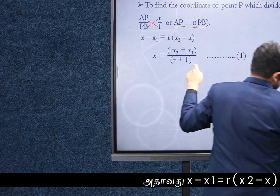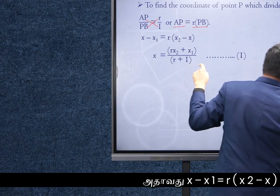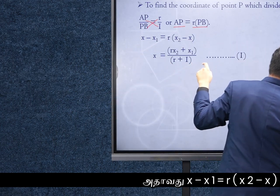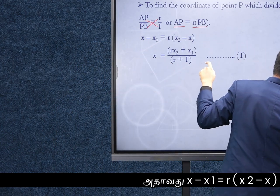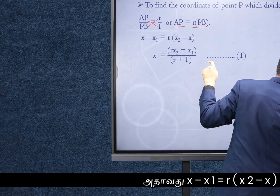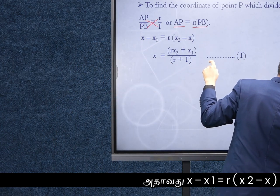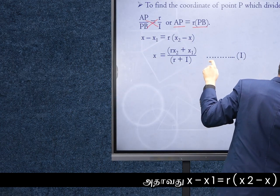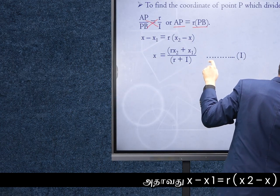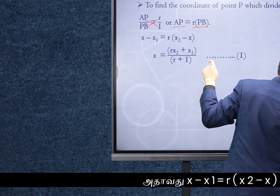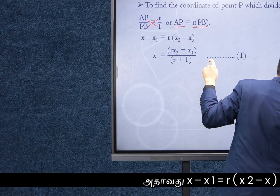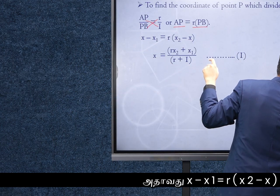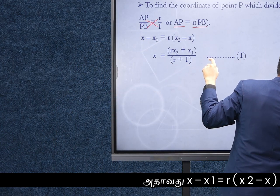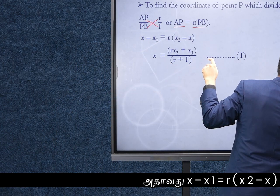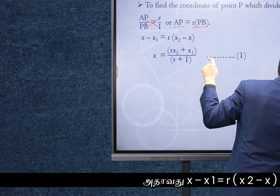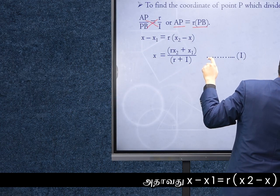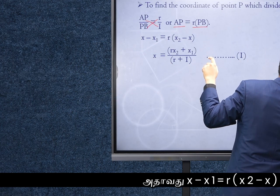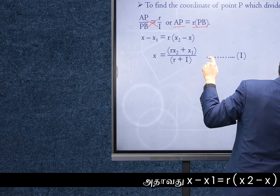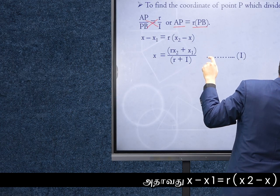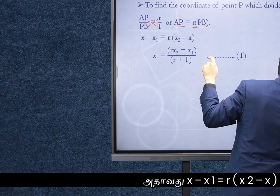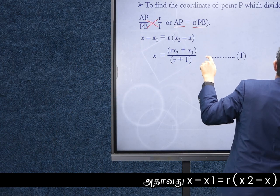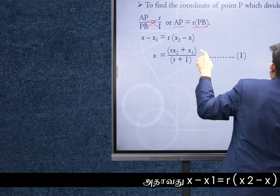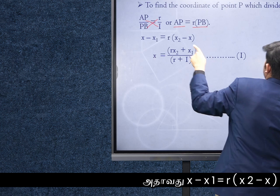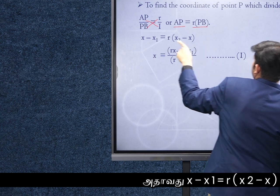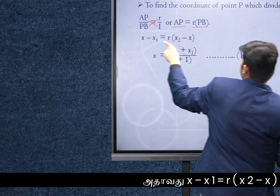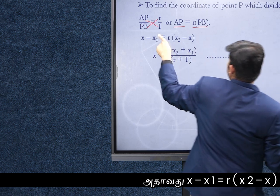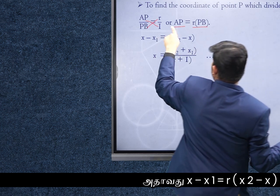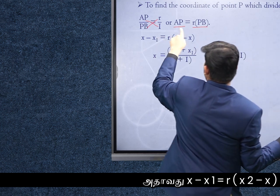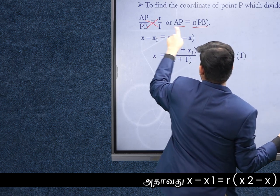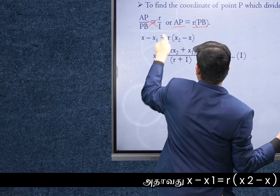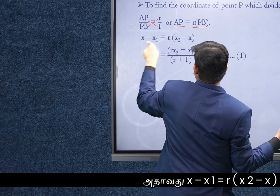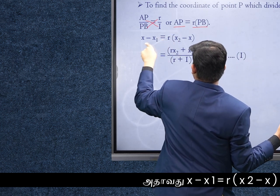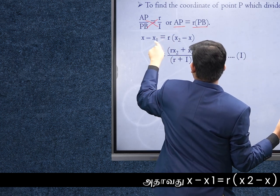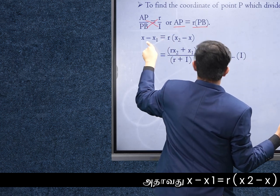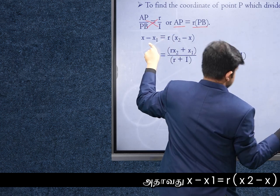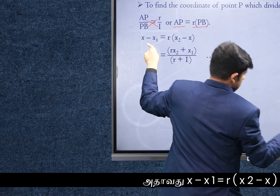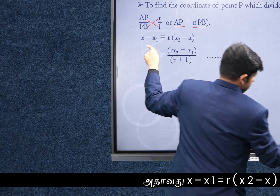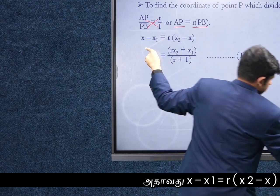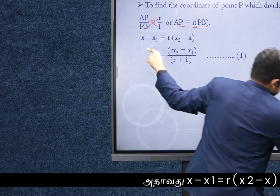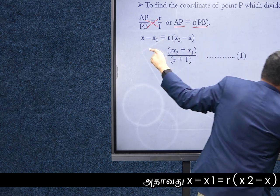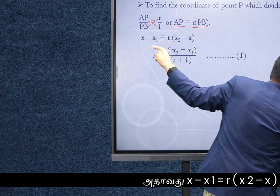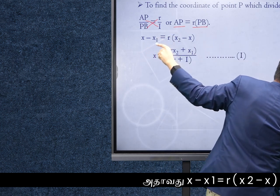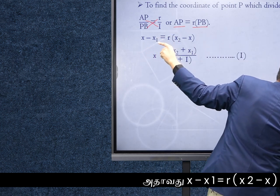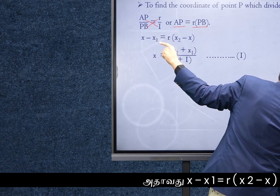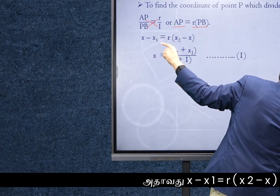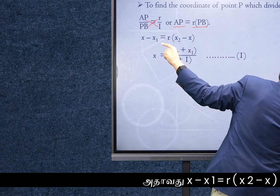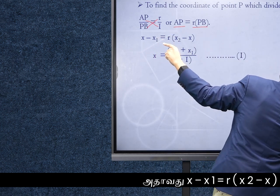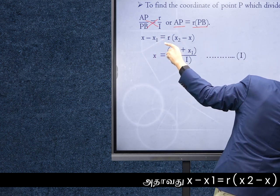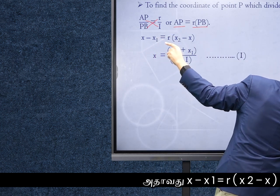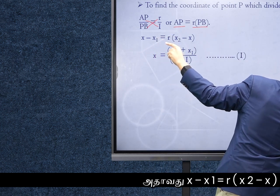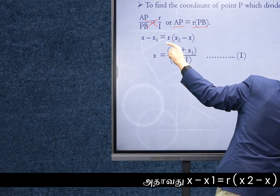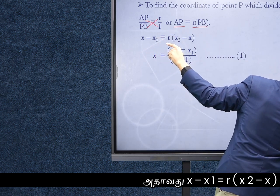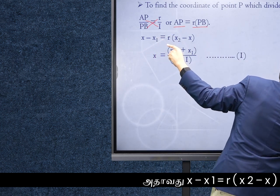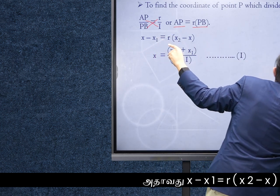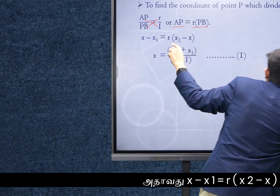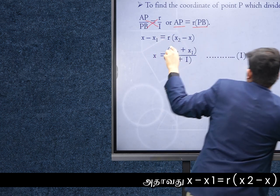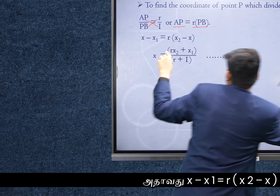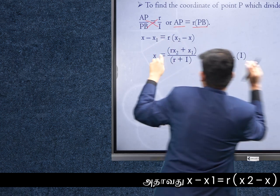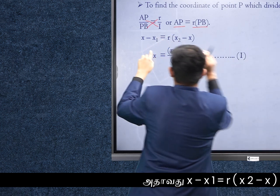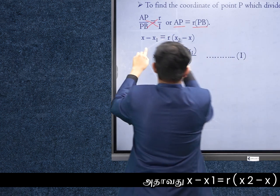அதாவது எக்ஸ் கழித்தல் எக்ஸ் கீழ் இலக்க 1 ஈடு ஆர் அடைப்புக்குறிக்குள் எக்ஸ் கீழ் இலக்க